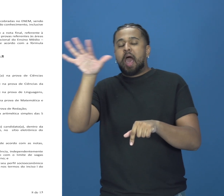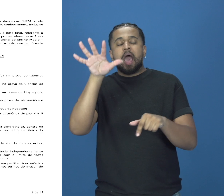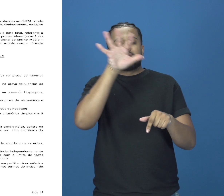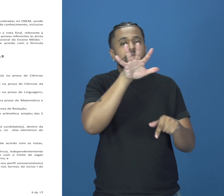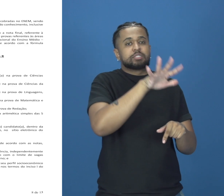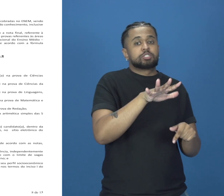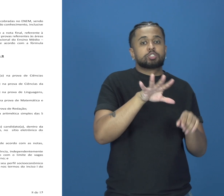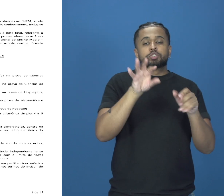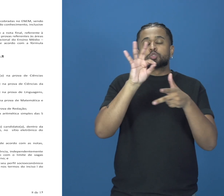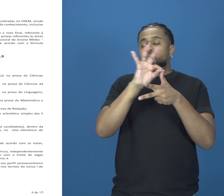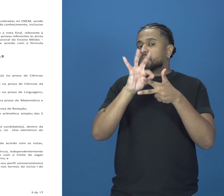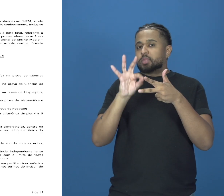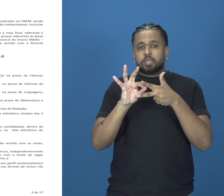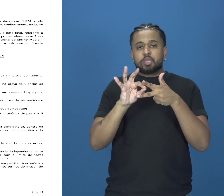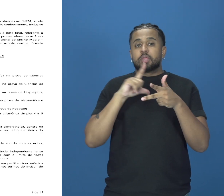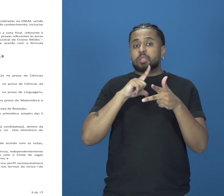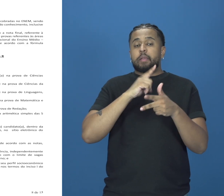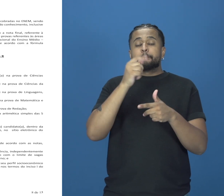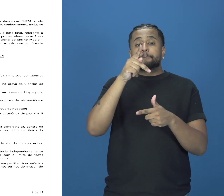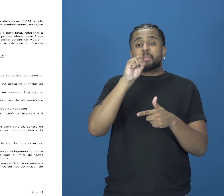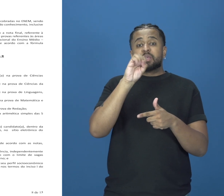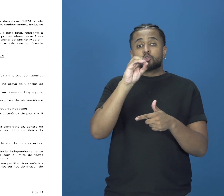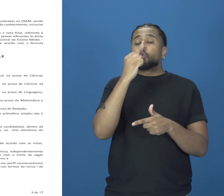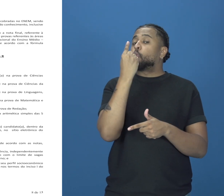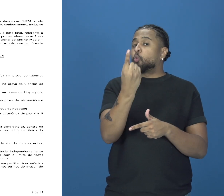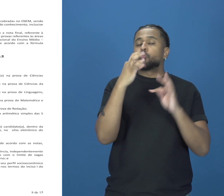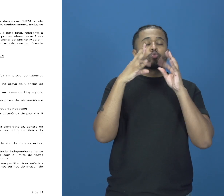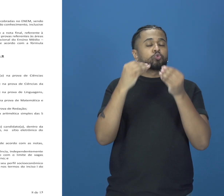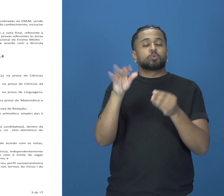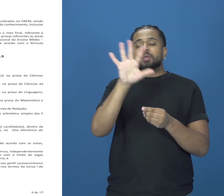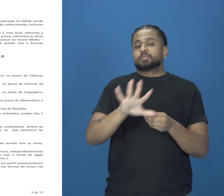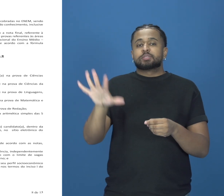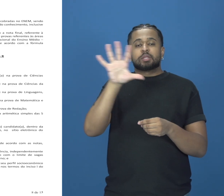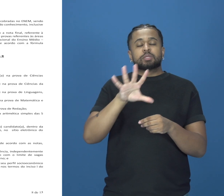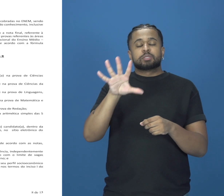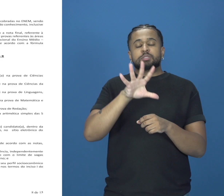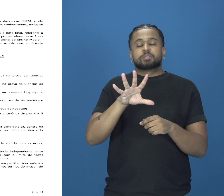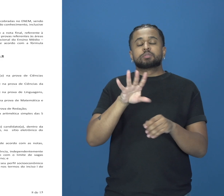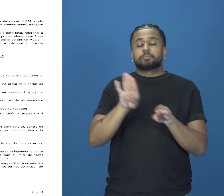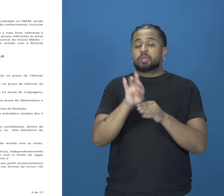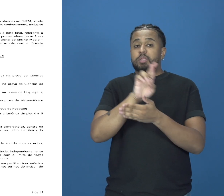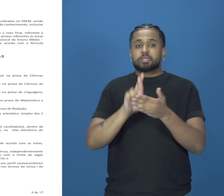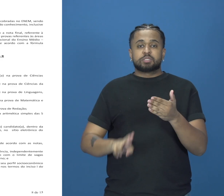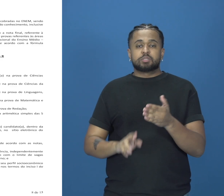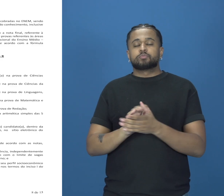cobradas no Enem, sendo adotado o peso 1 para todas as áreas do conhecimento, inclusive a